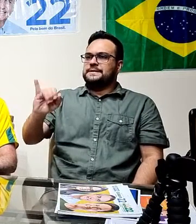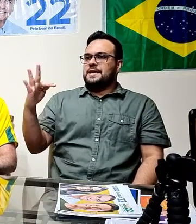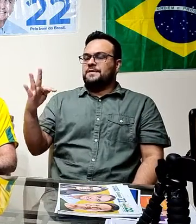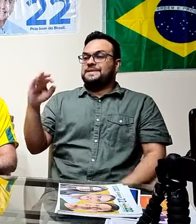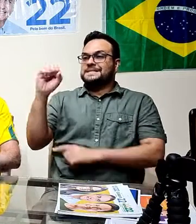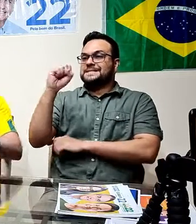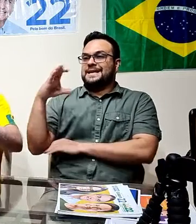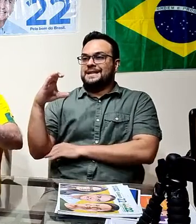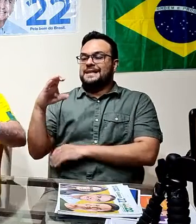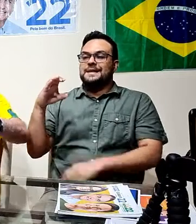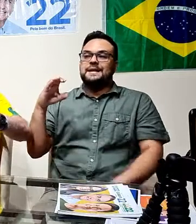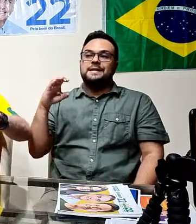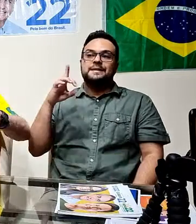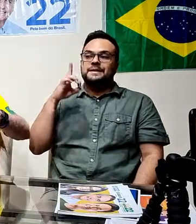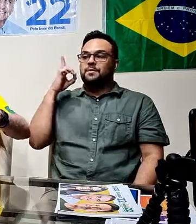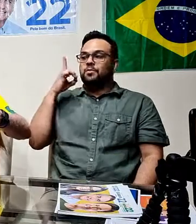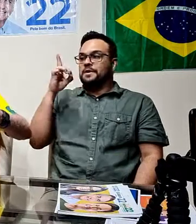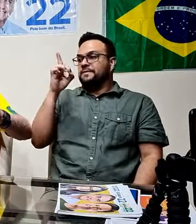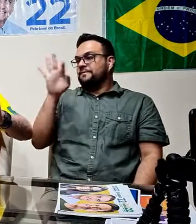número 222.